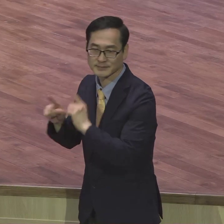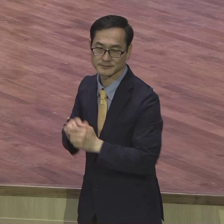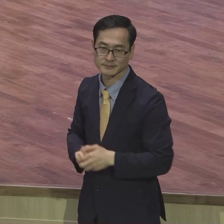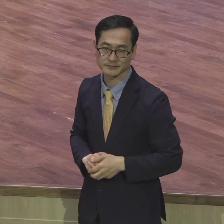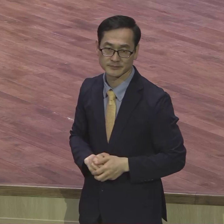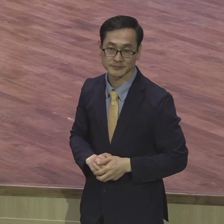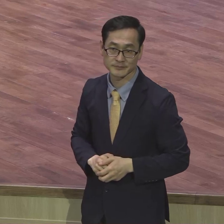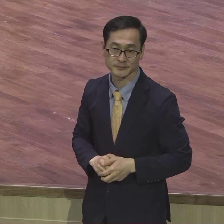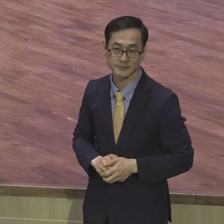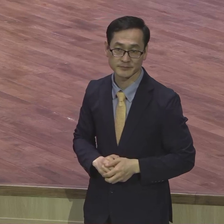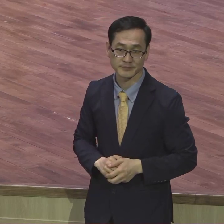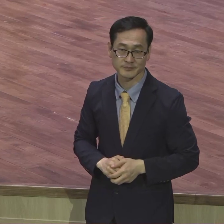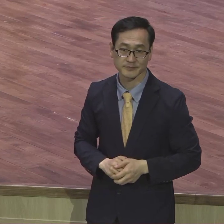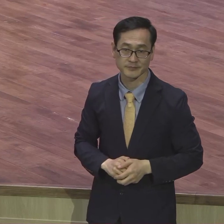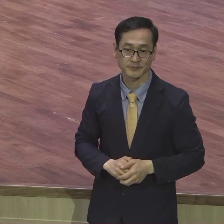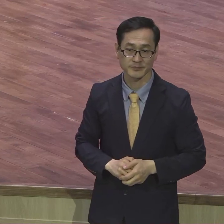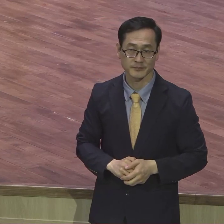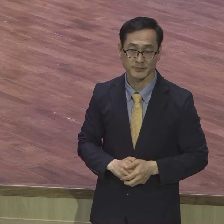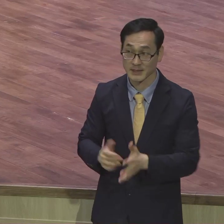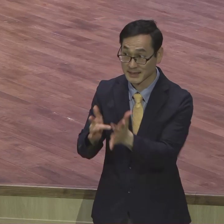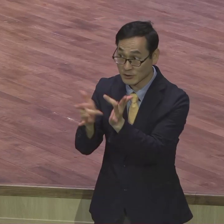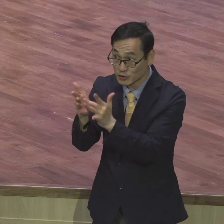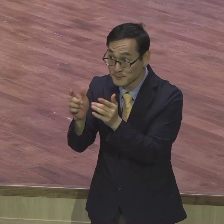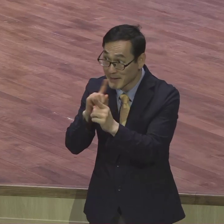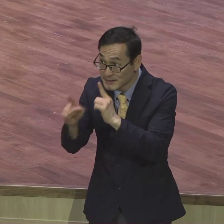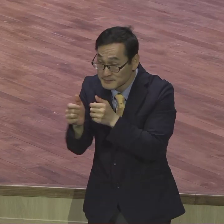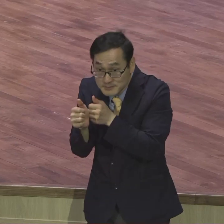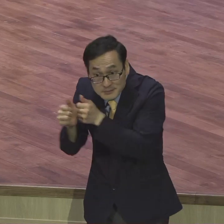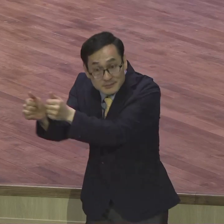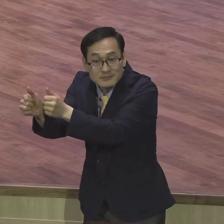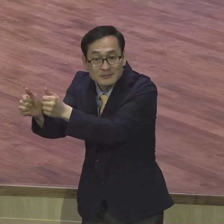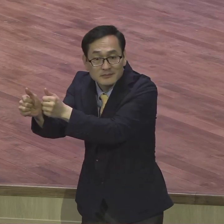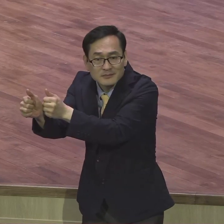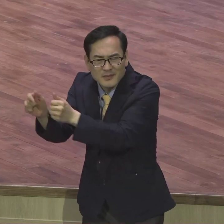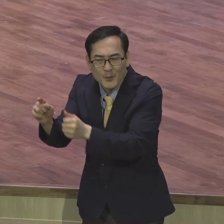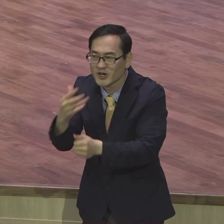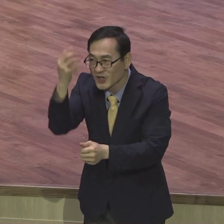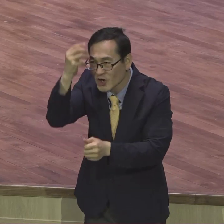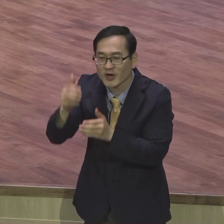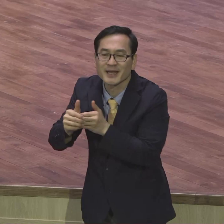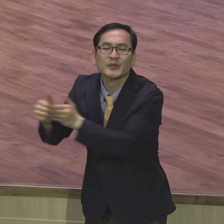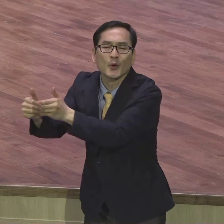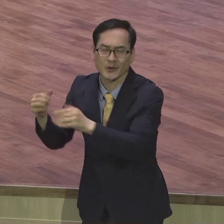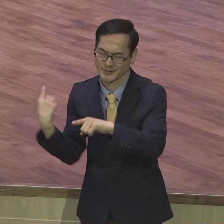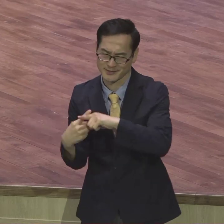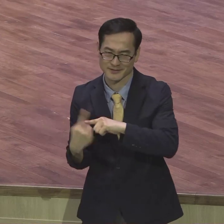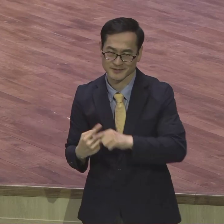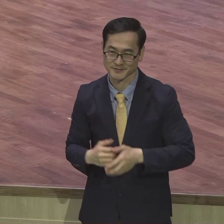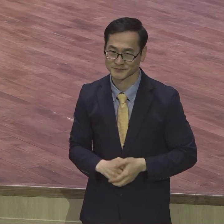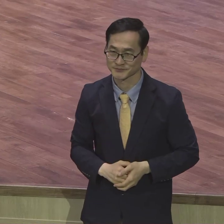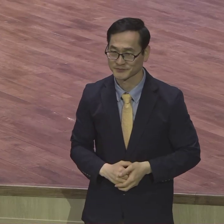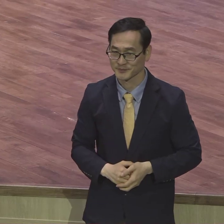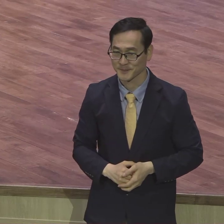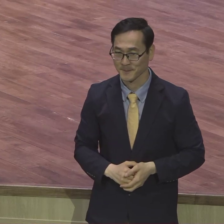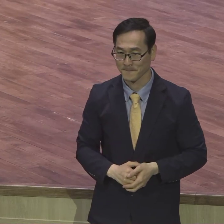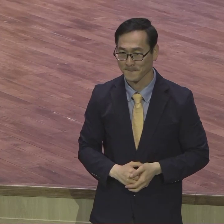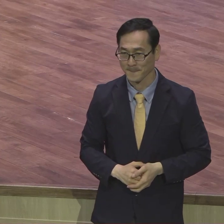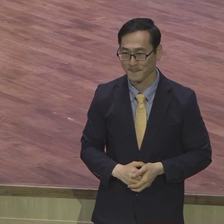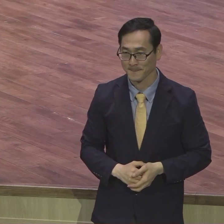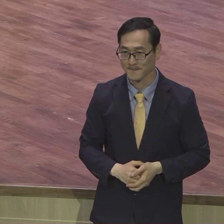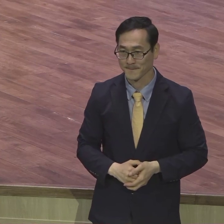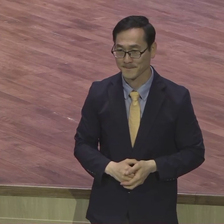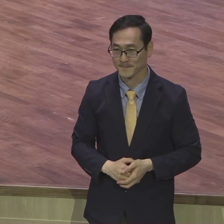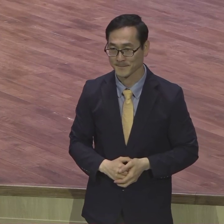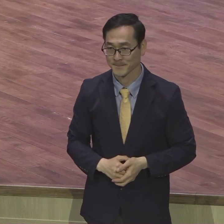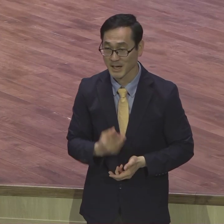아멘. 예수님 따르는 데 어디 예수님 어디 있겠어요? 말씀이에요. 말씀이 육신이 있고 오셨다. 그래서 우리 하나님의 말씀을